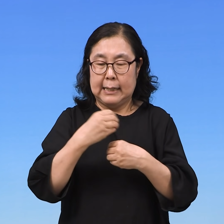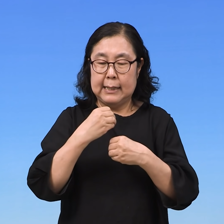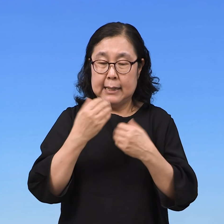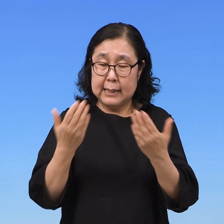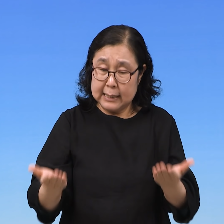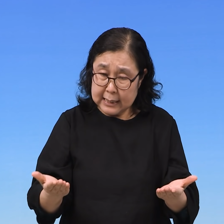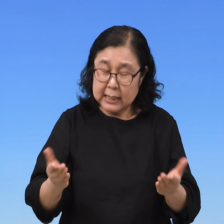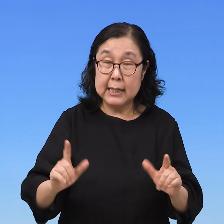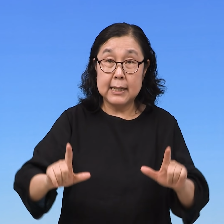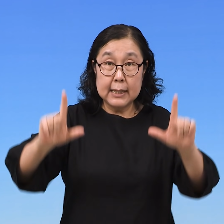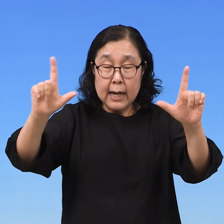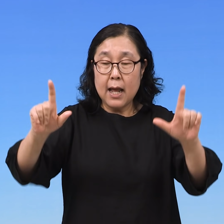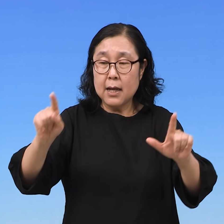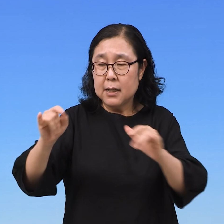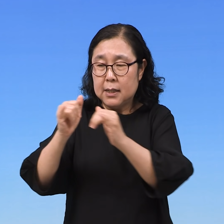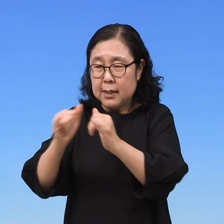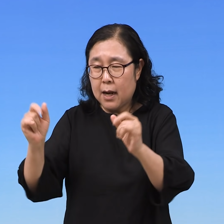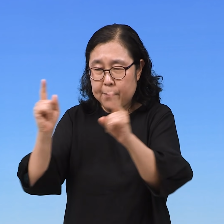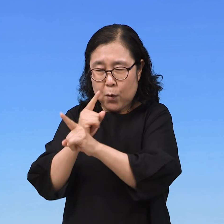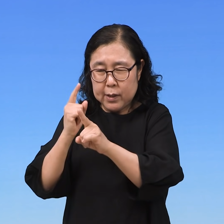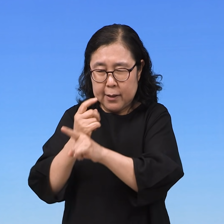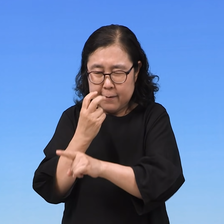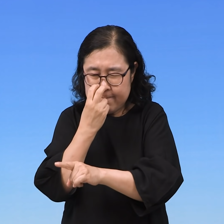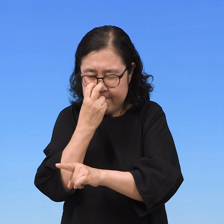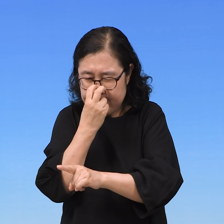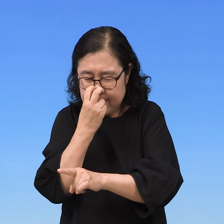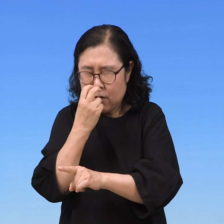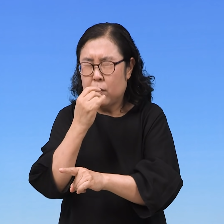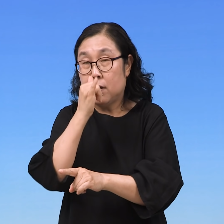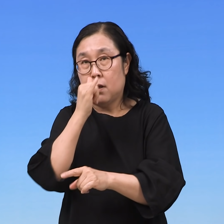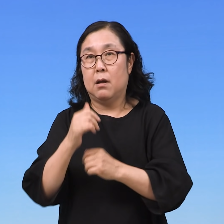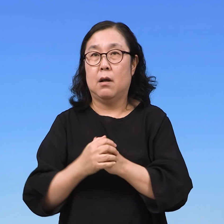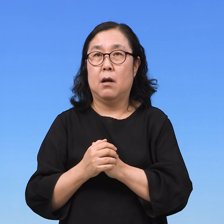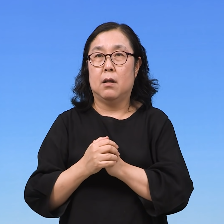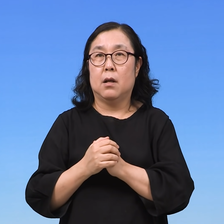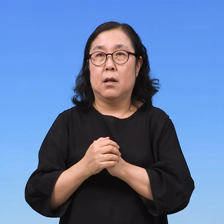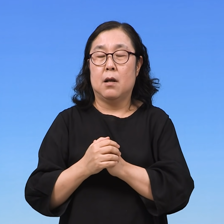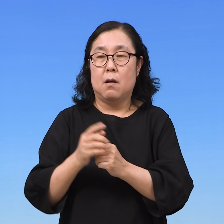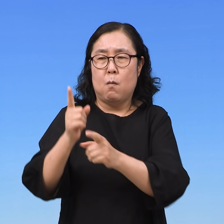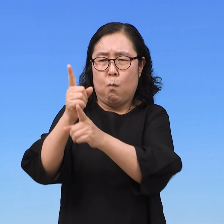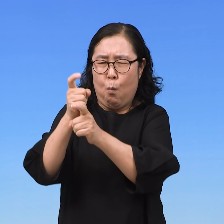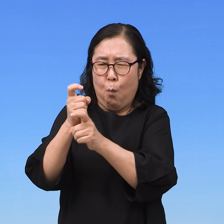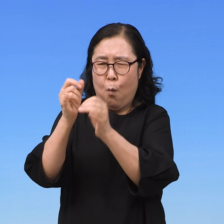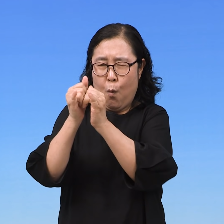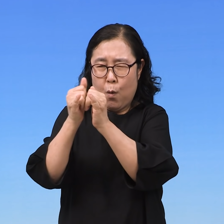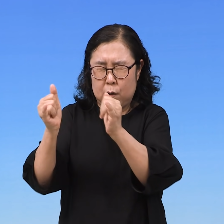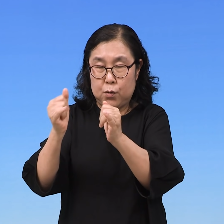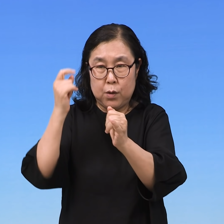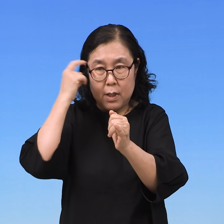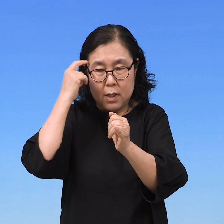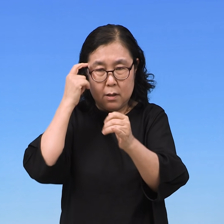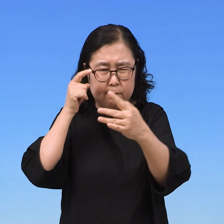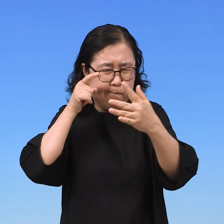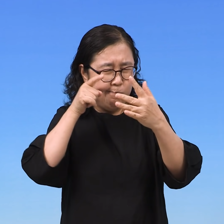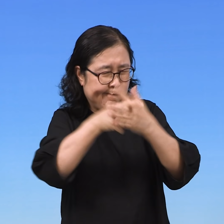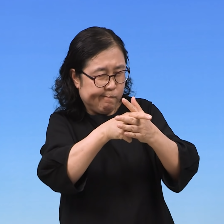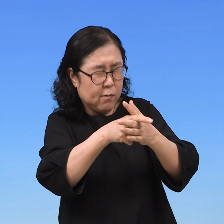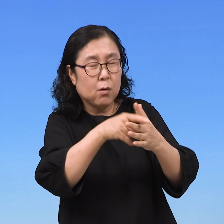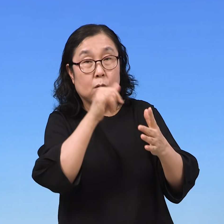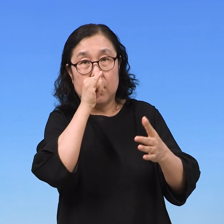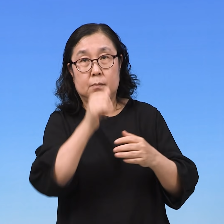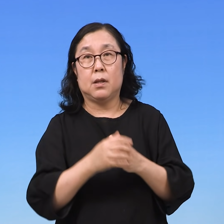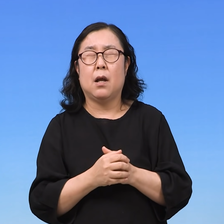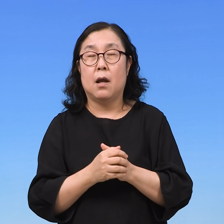하여 안식일에 그 사람을 고치시는가 주시하고 있거늘, 지금 적의 의도를 간파하고 계시는 거